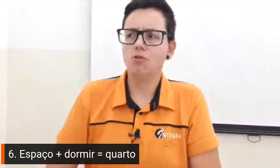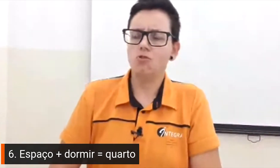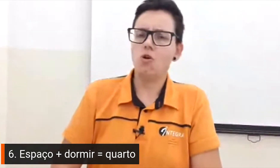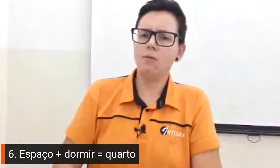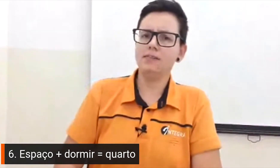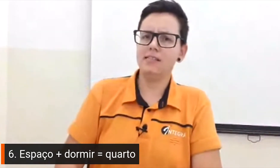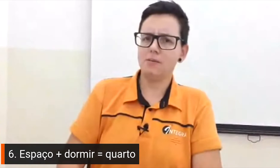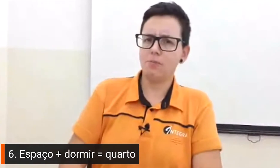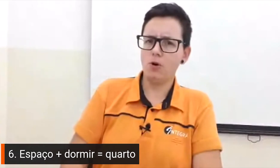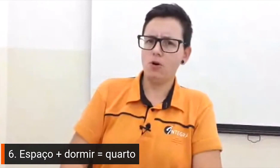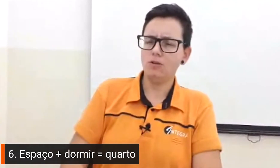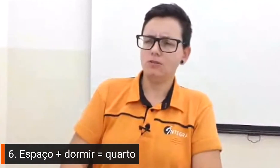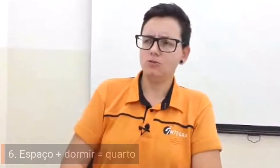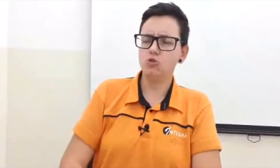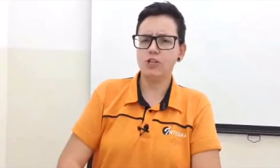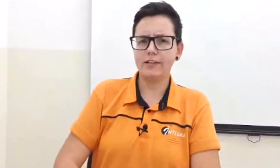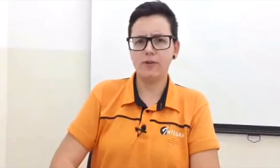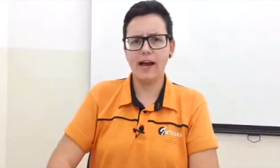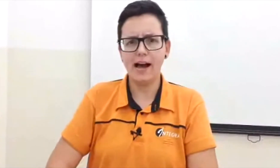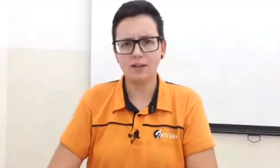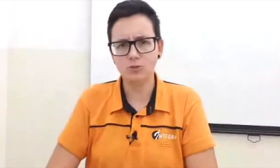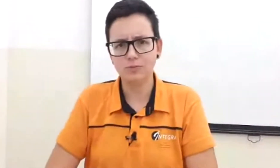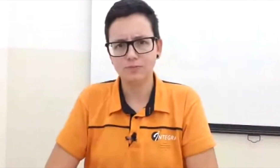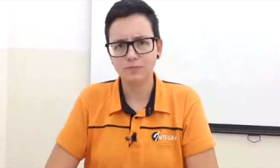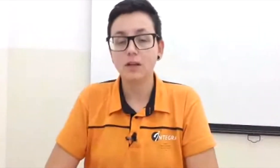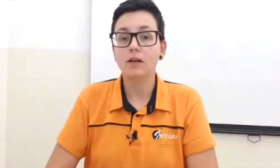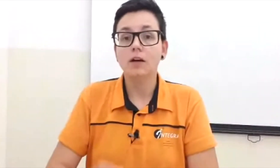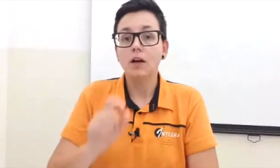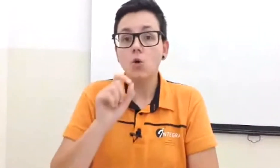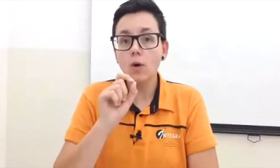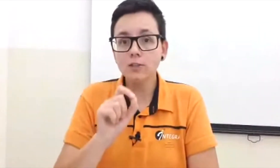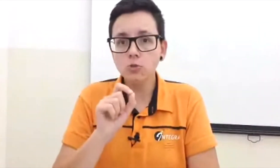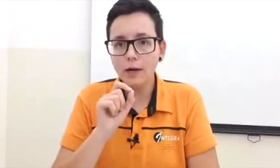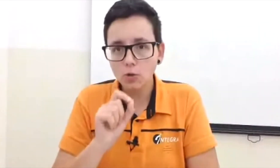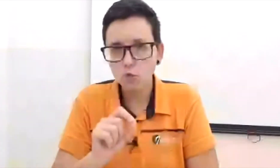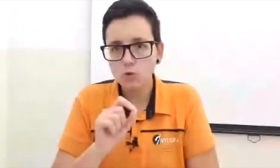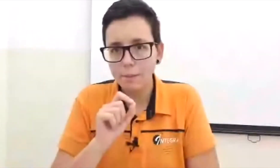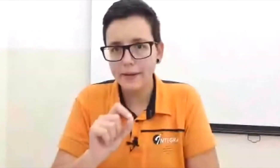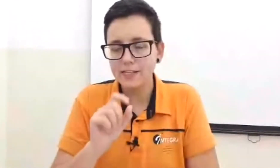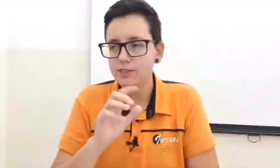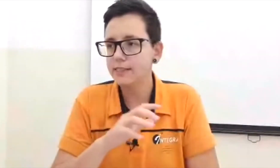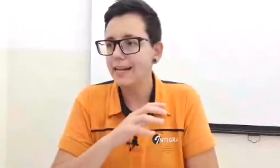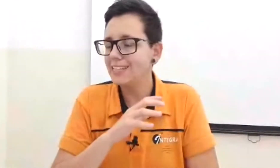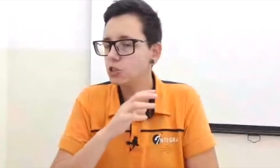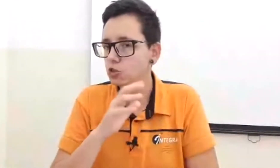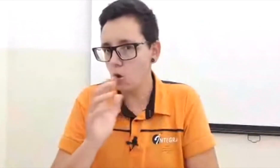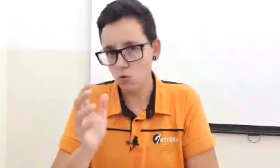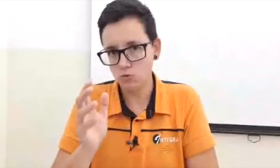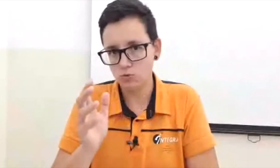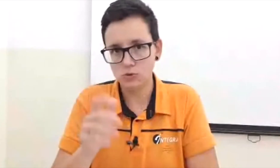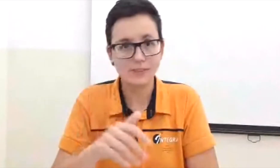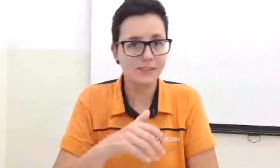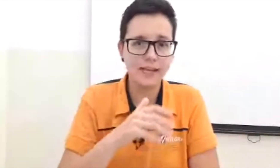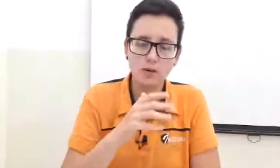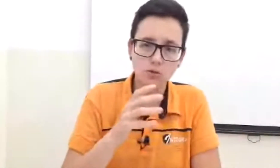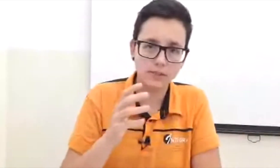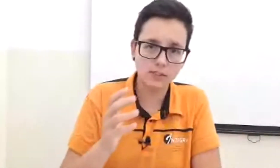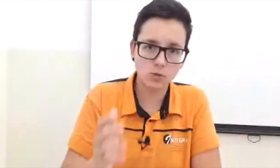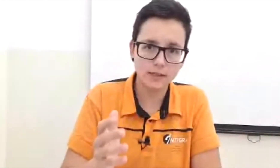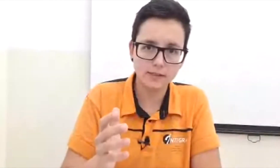Como assim, do jeito errado? Quando o aluno aprende sinais soltos, sem